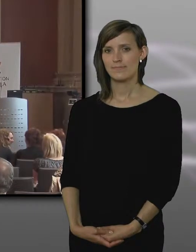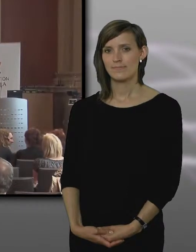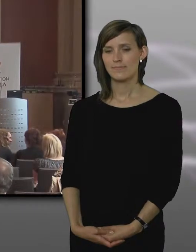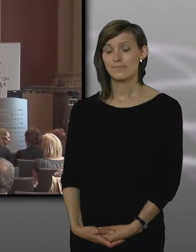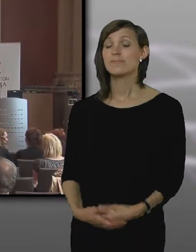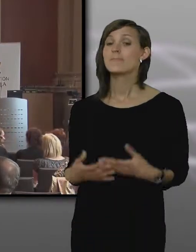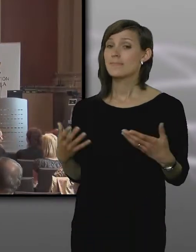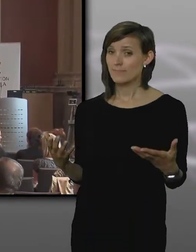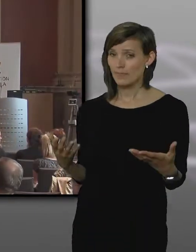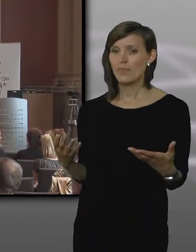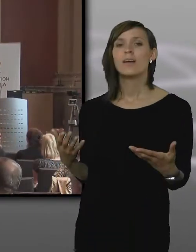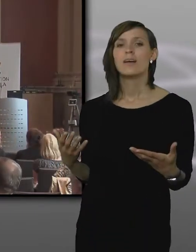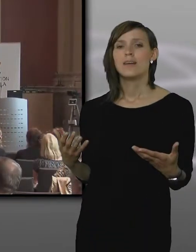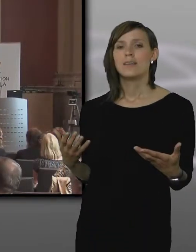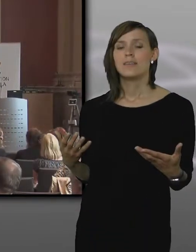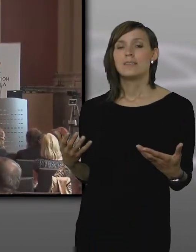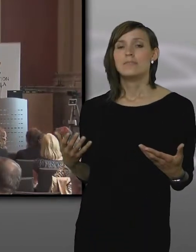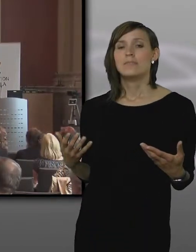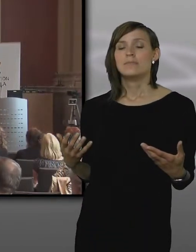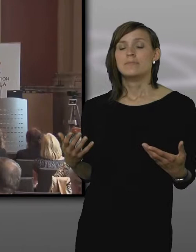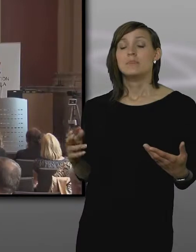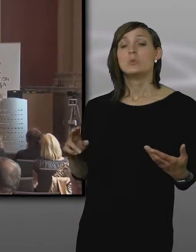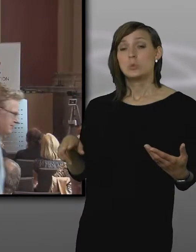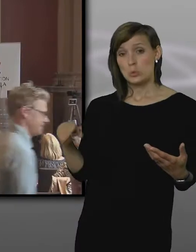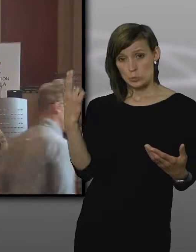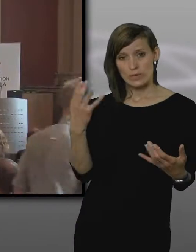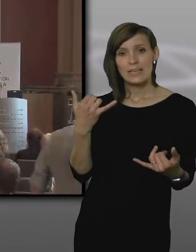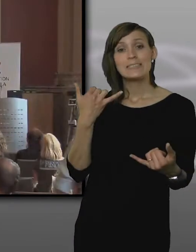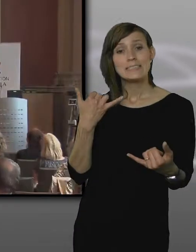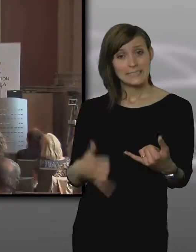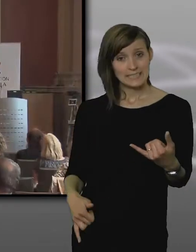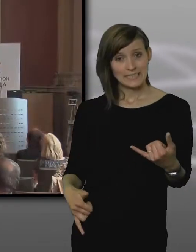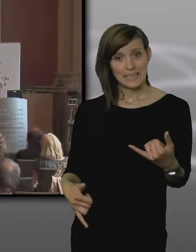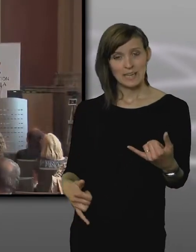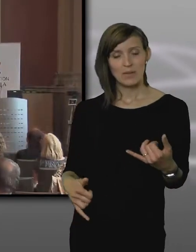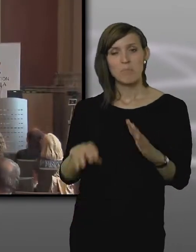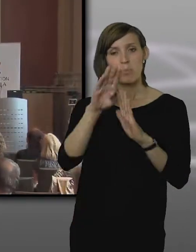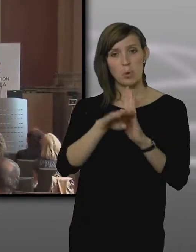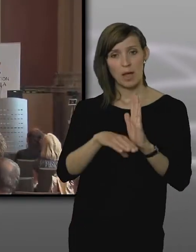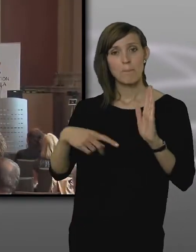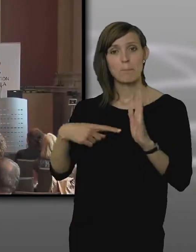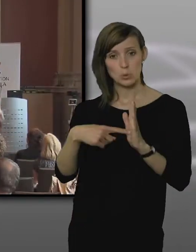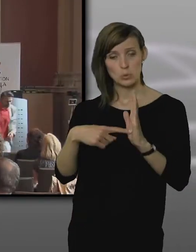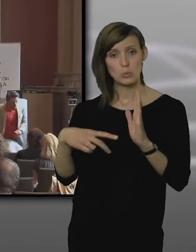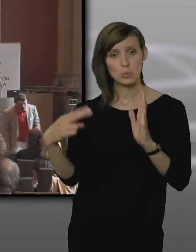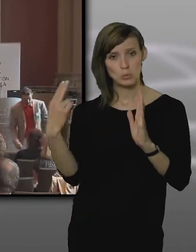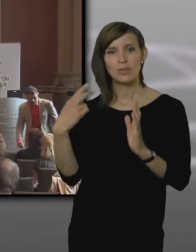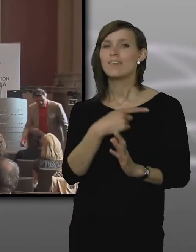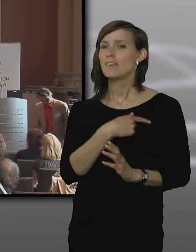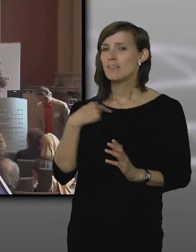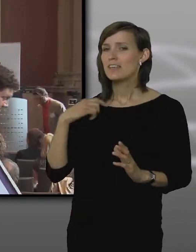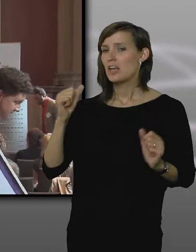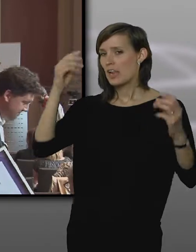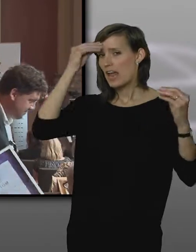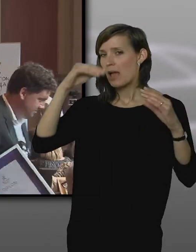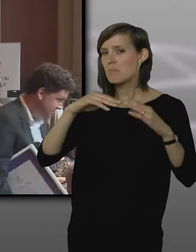Då ska vi se. Då är det dags för sista programpunkten här. Då ska vi få veta mer om en tjänst som